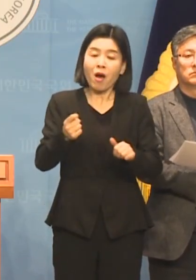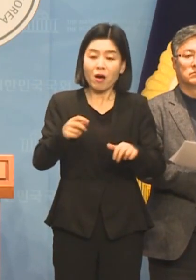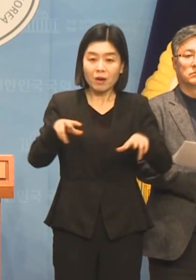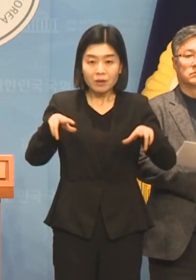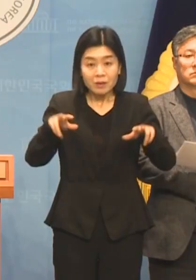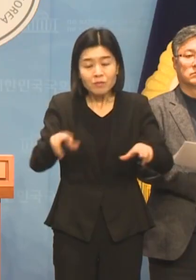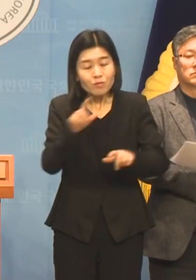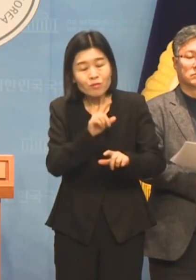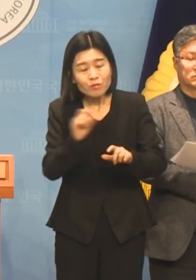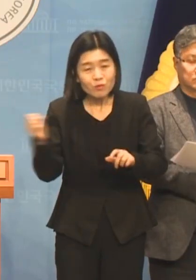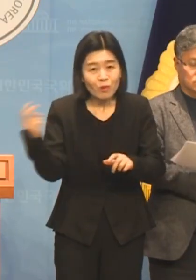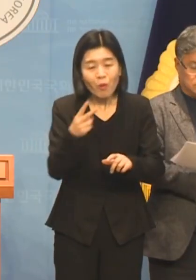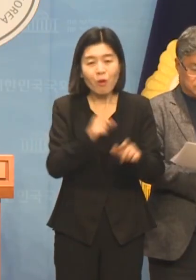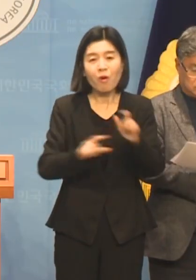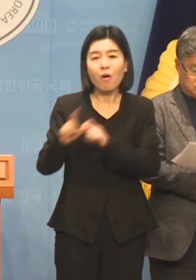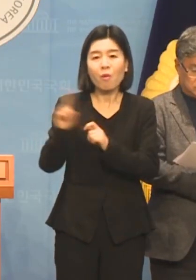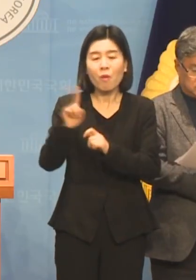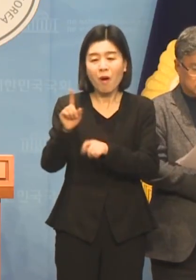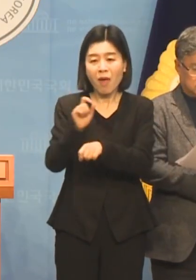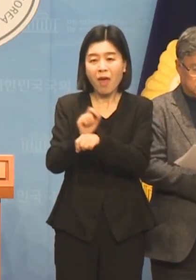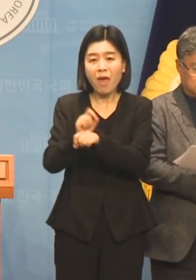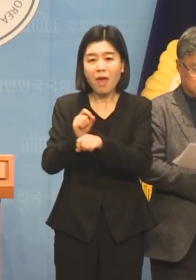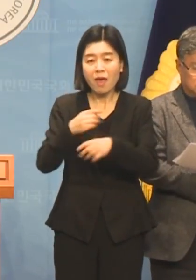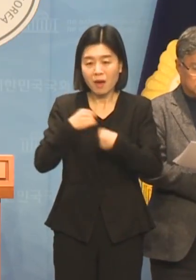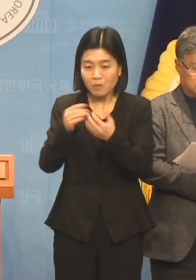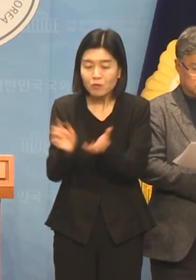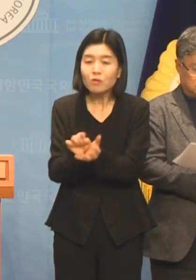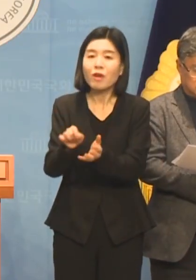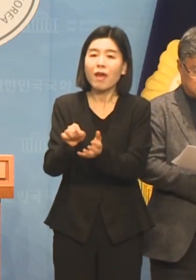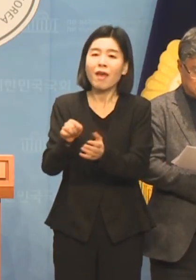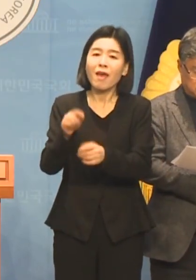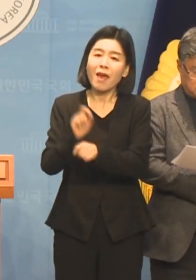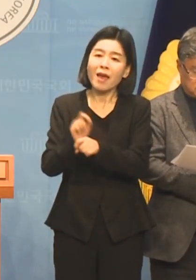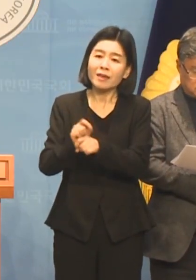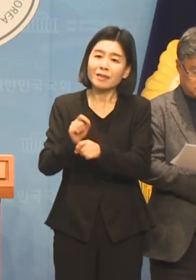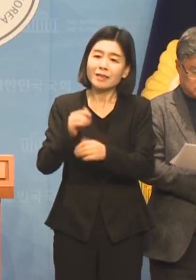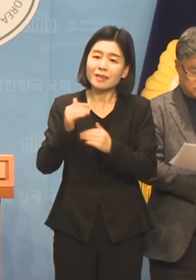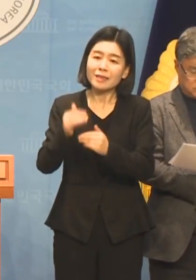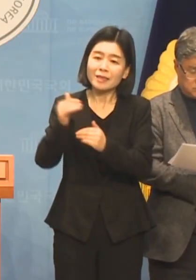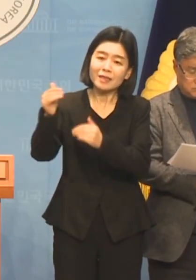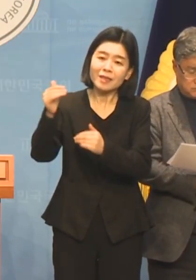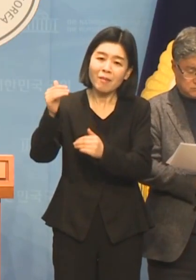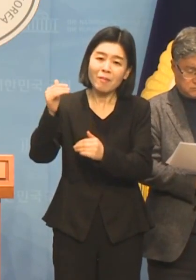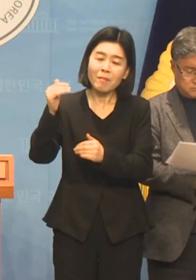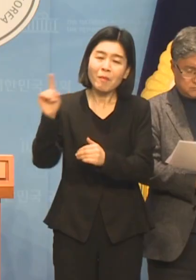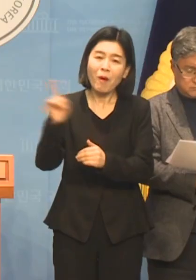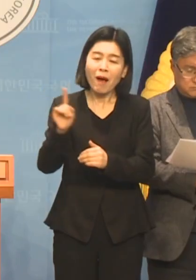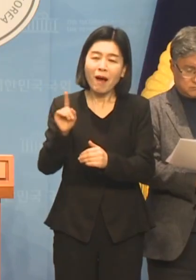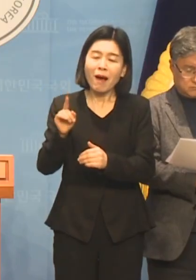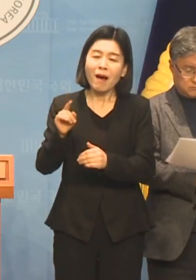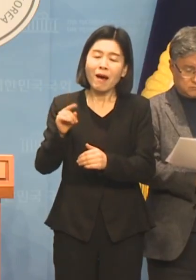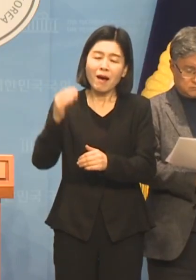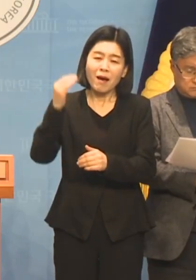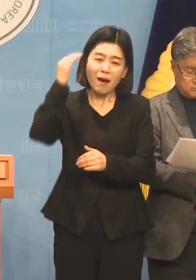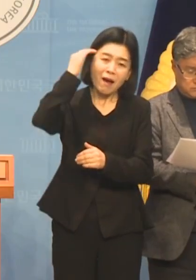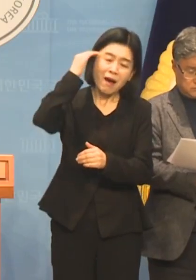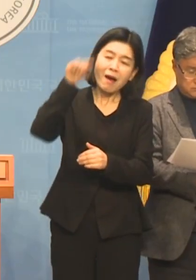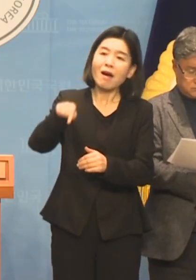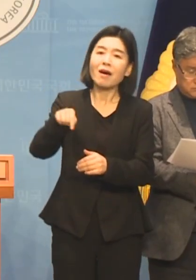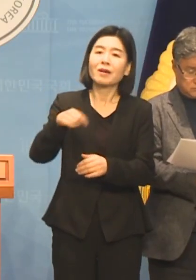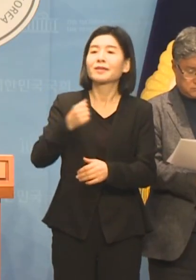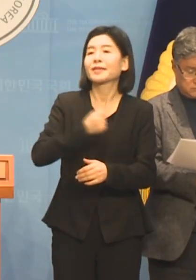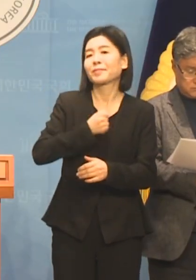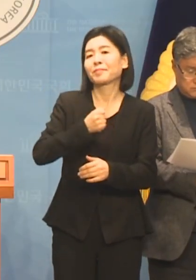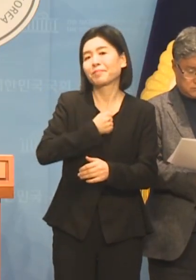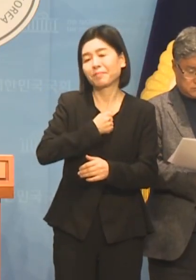폐쇄적인 재난 대응 시스템에 걸려서 한 번 더 숨막혀 죽을 것 같다라고 얘기를 합니다. 이 문제가 해결되지 않으면